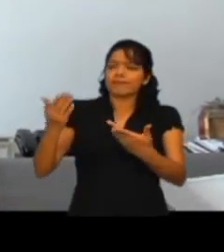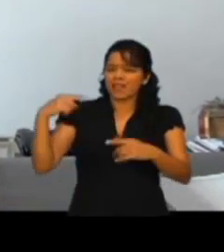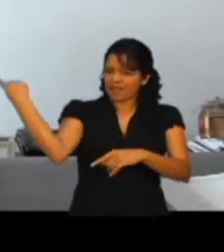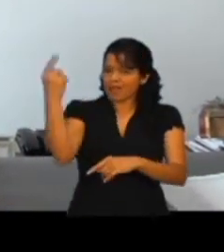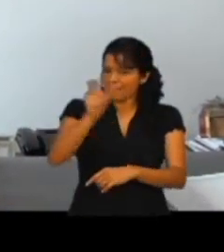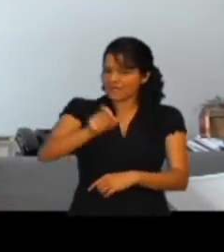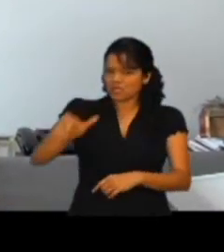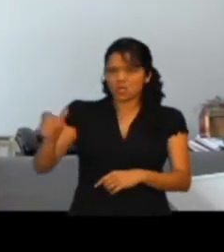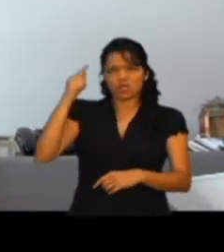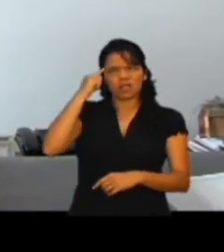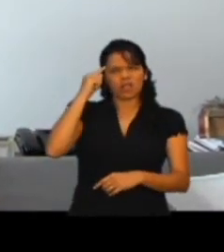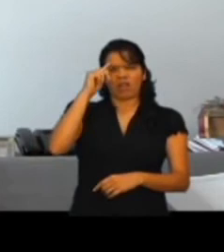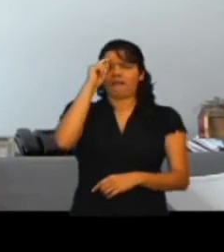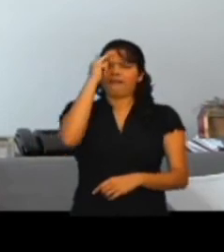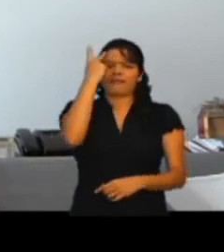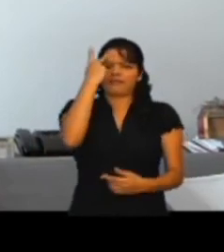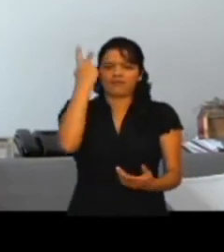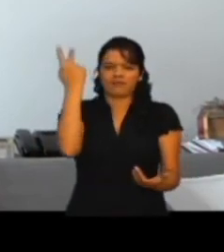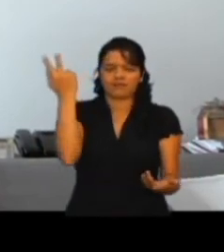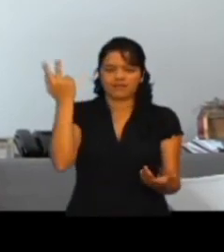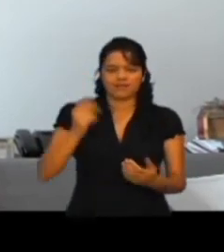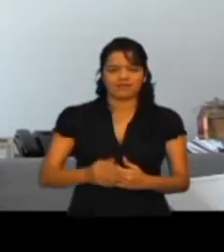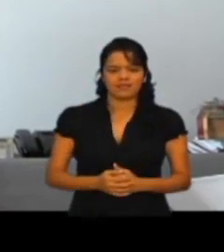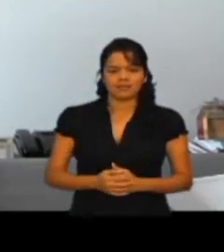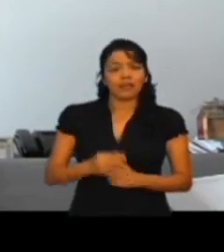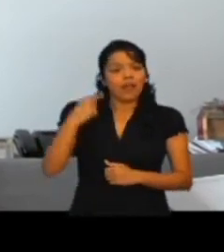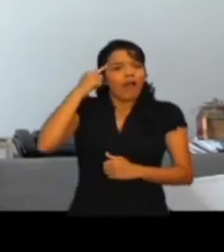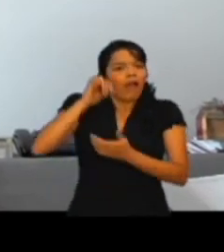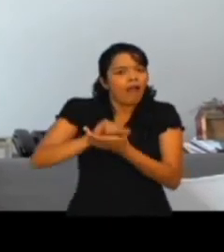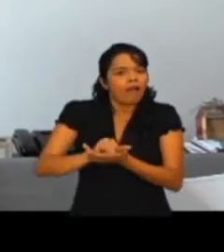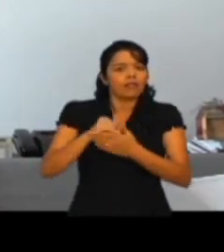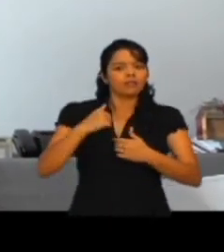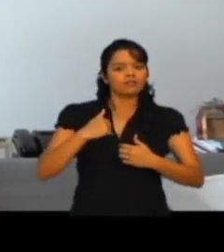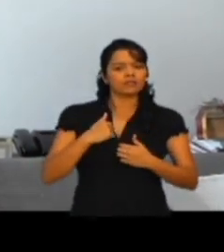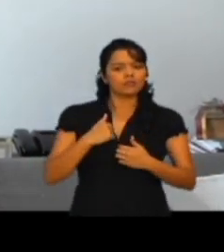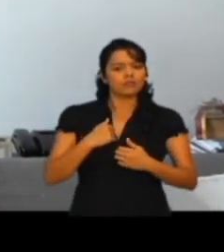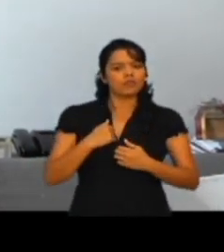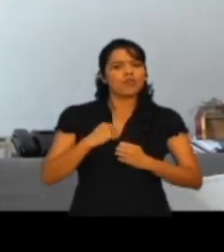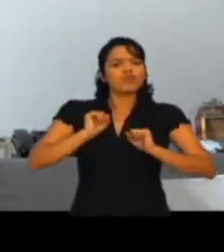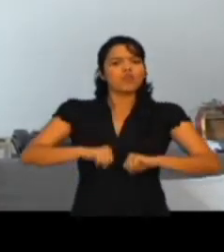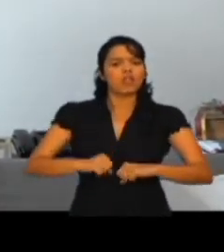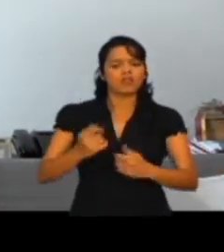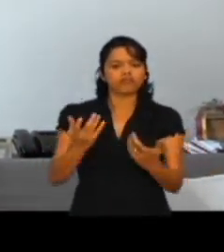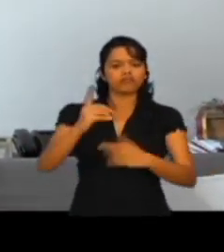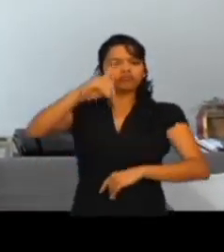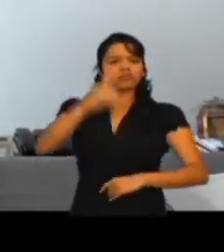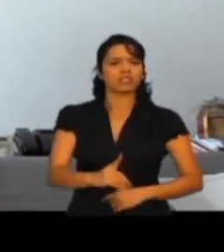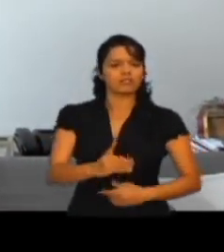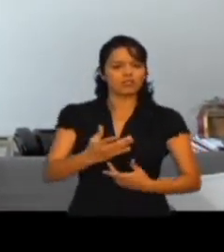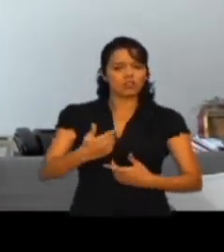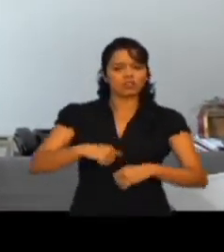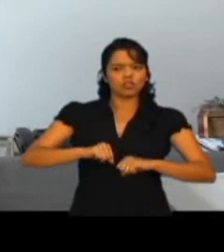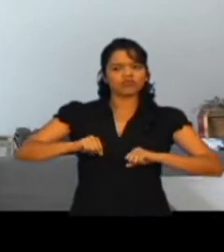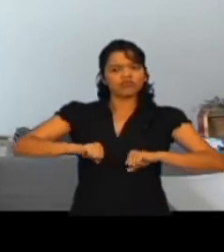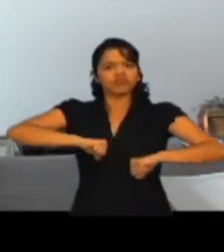como se dice, la gente a veces tiene un poquito de equivocación en que cree que uno puede tener el poder de decisión, el